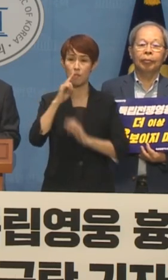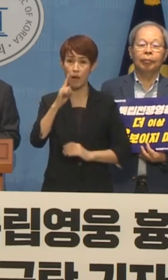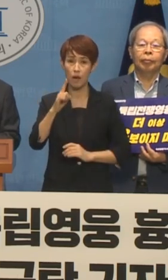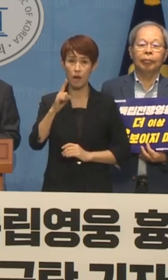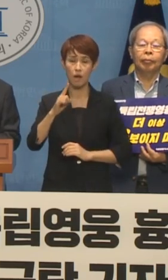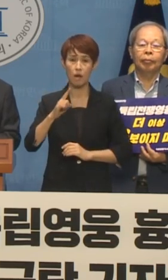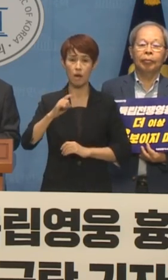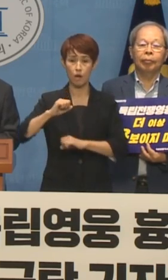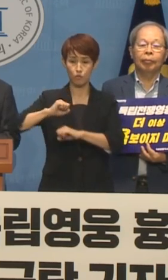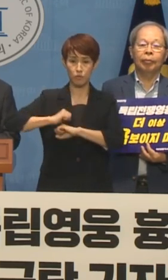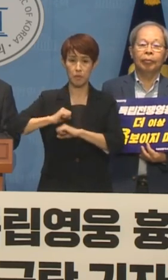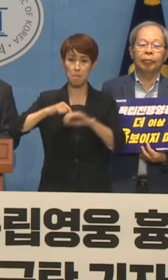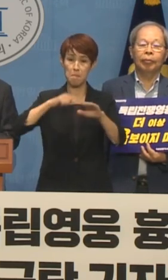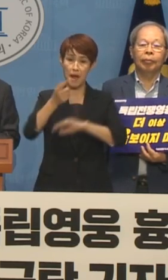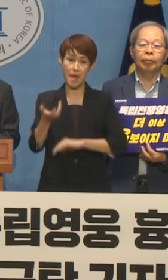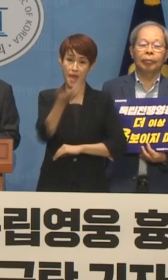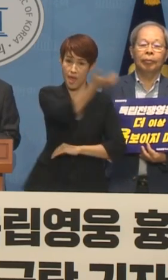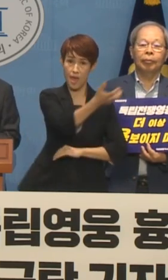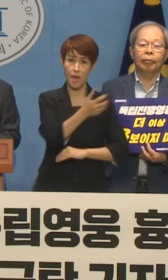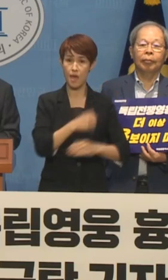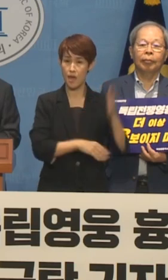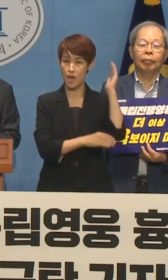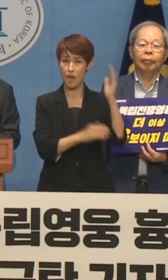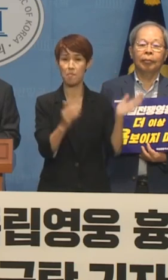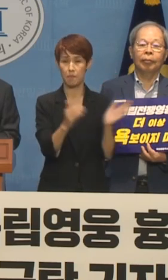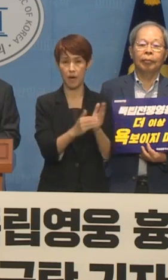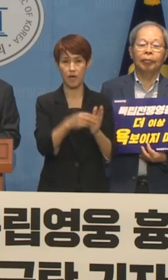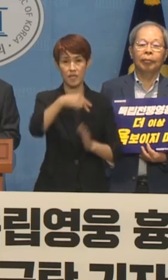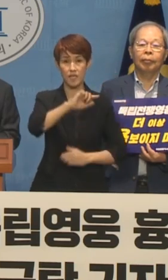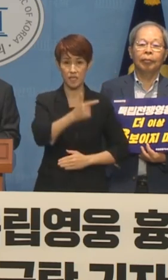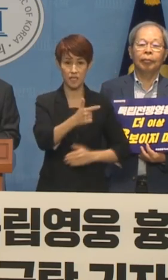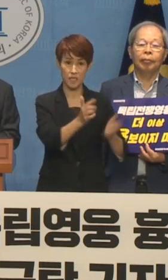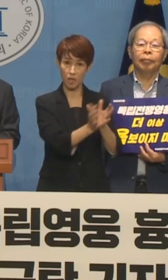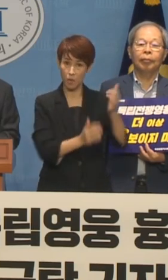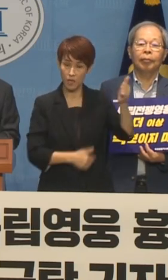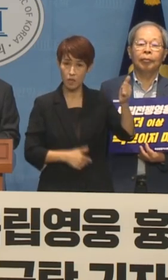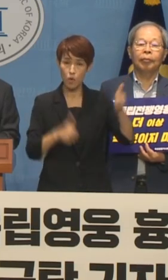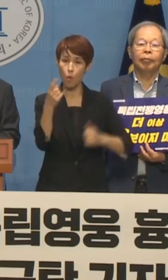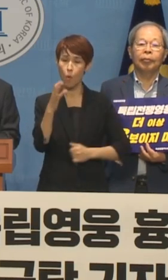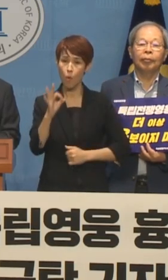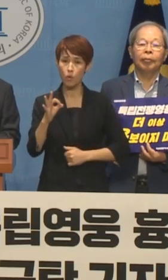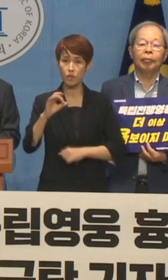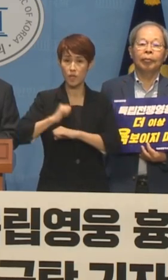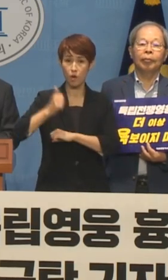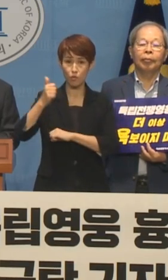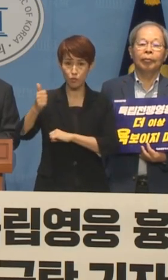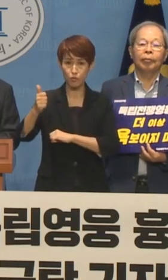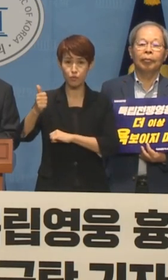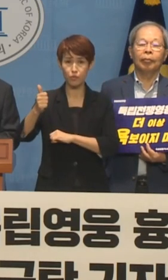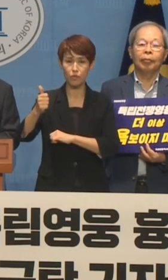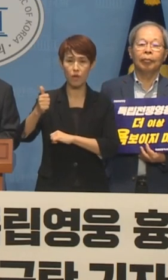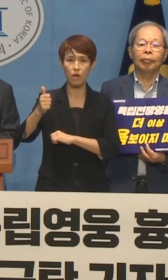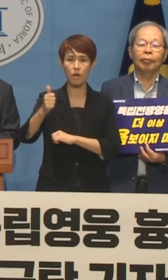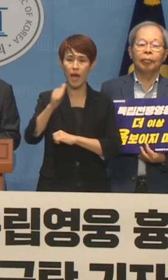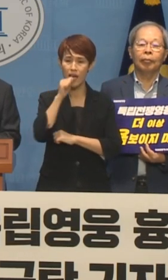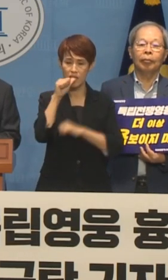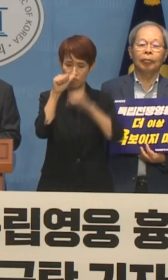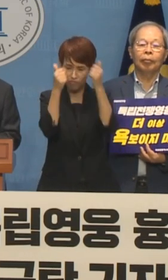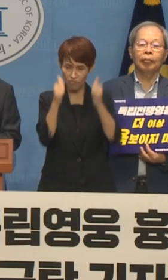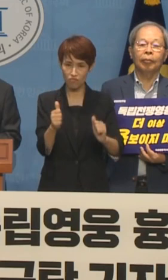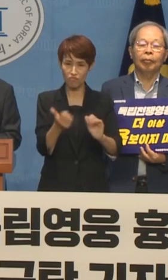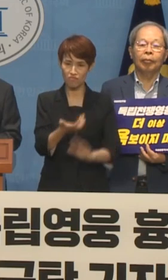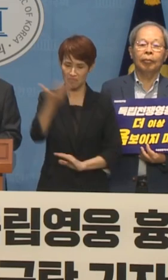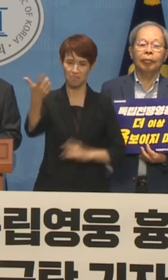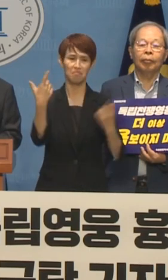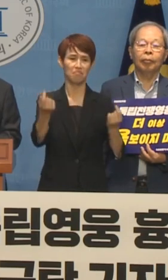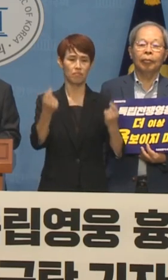그렇게 이야기하셨던 분입니다. 신원식 장관은 홍범도 장군의 흉상 철거가 정당하다고 그동안